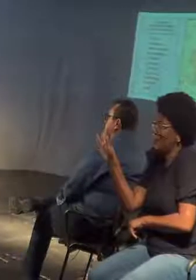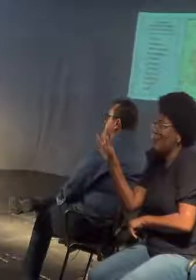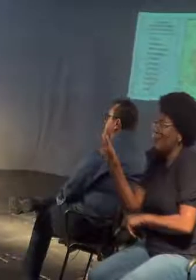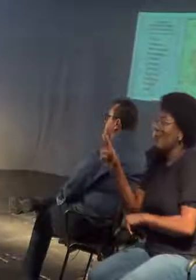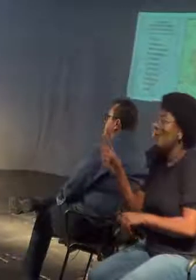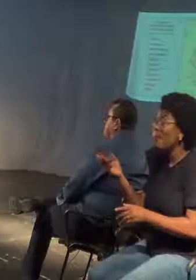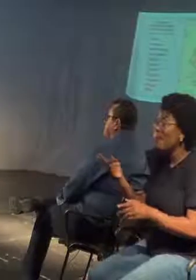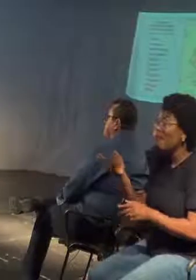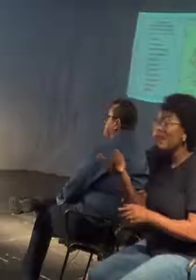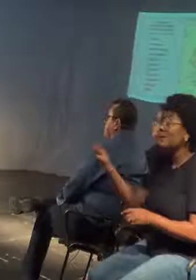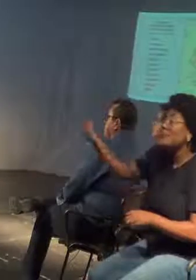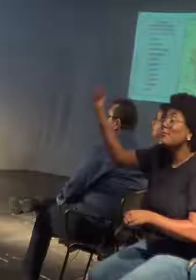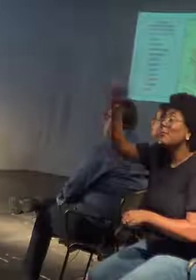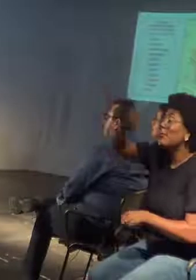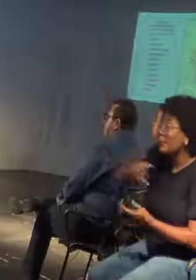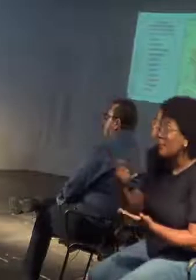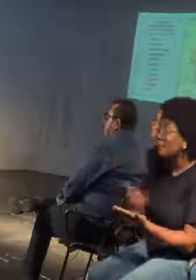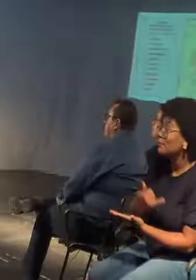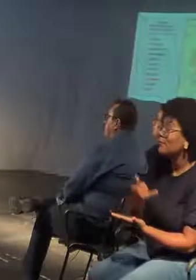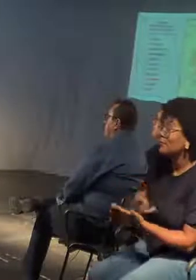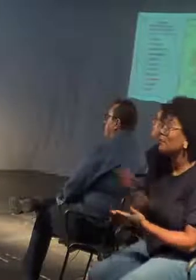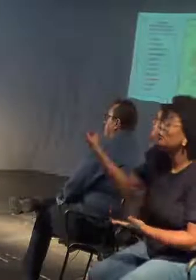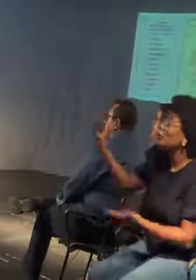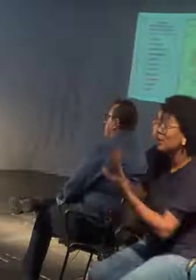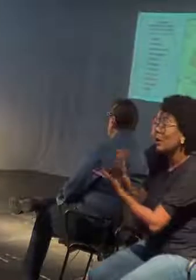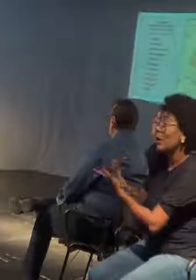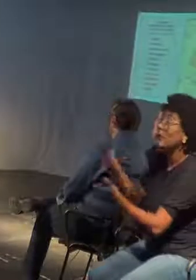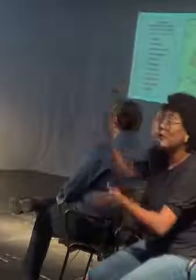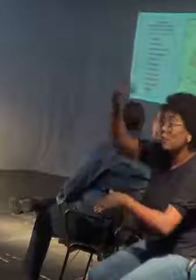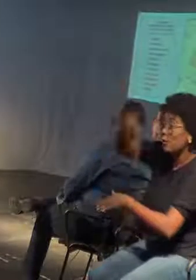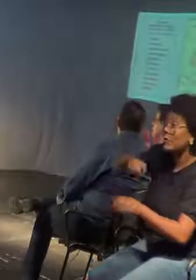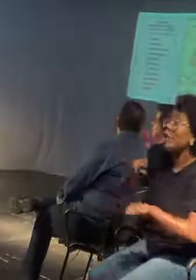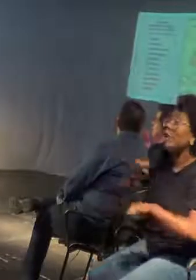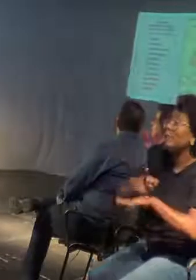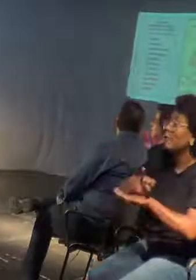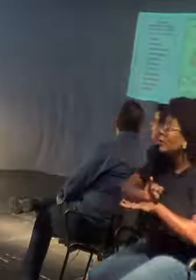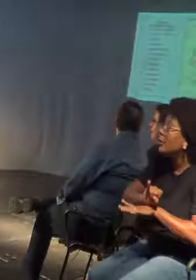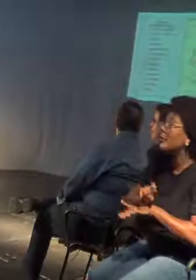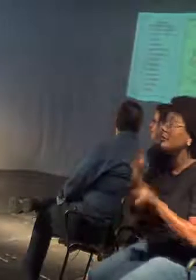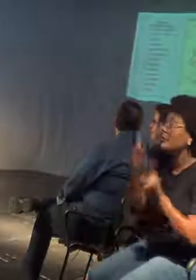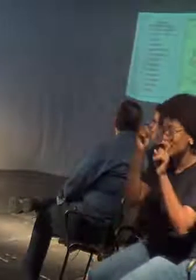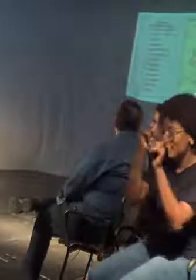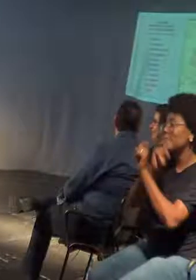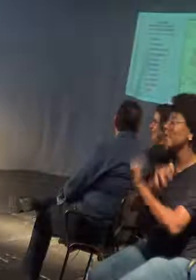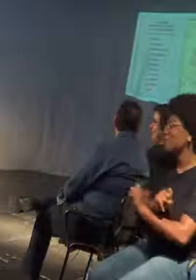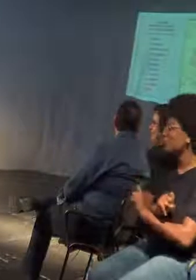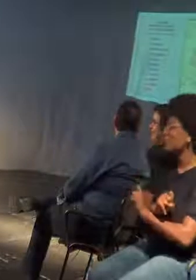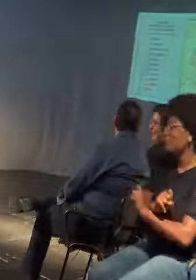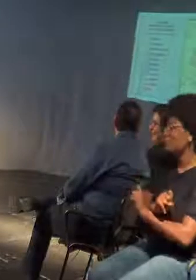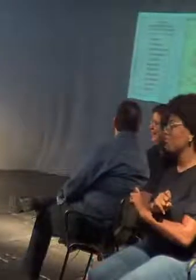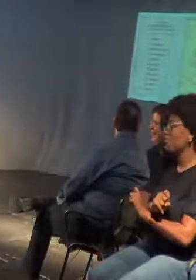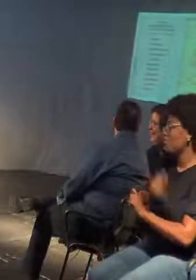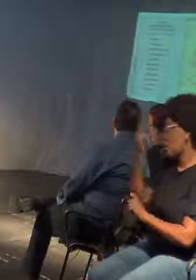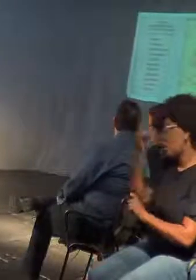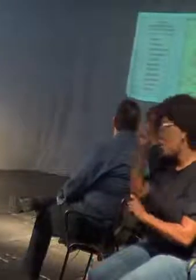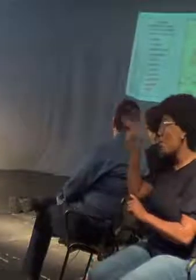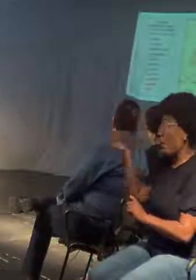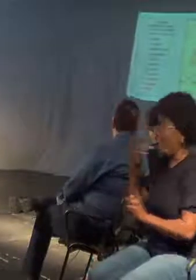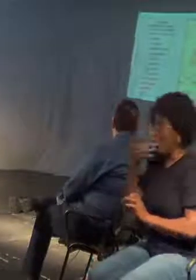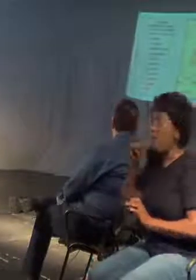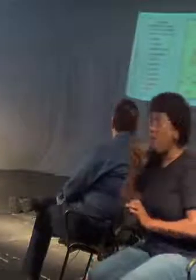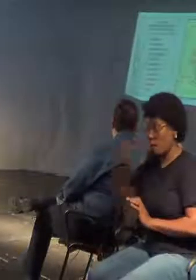por, se Deus quiser, por 100 anos ou mais, né? Então não é um problema que é passageiro.